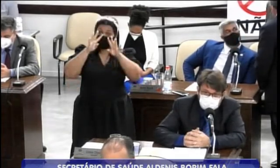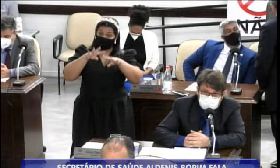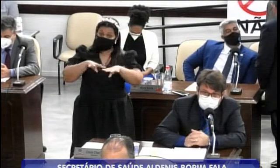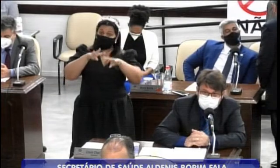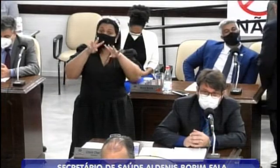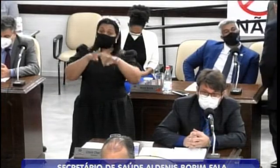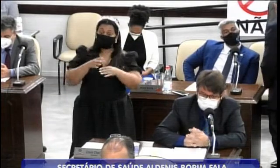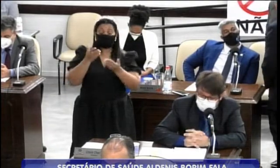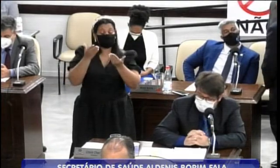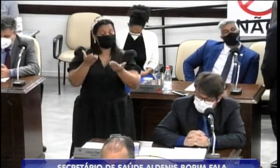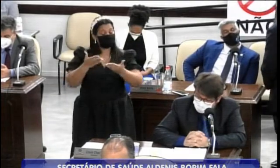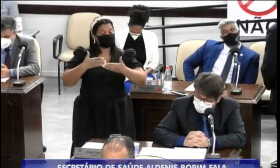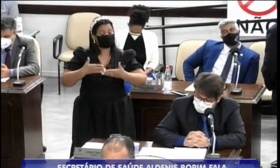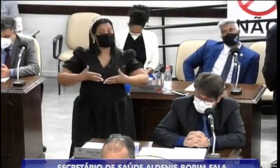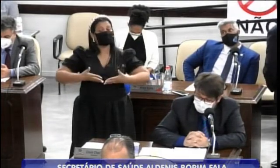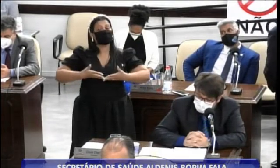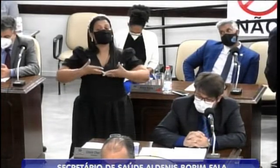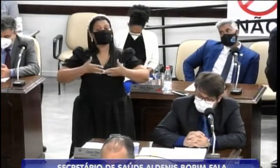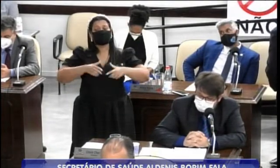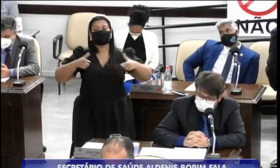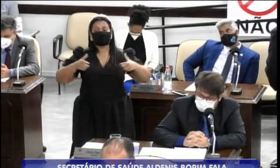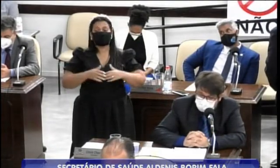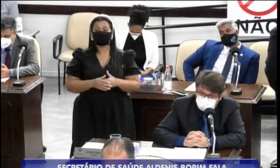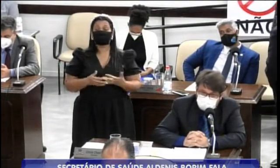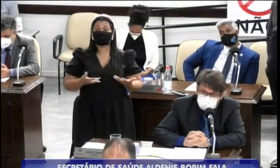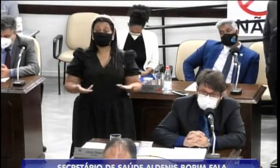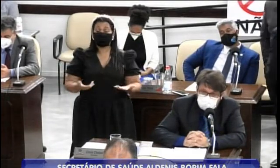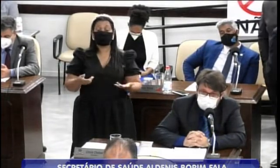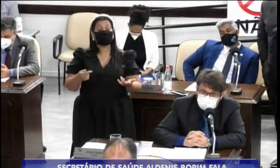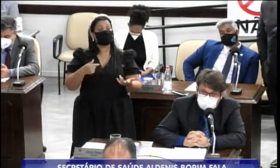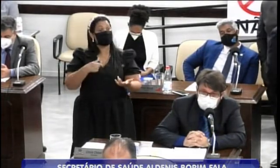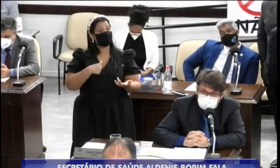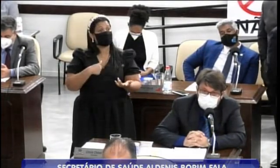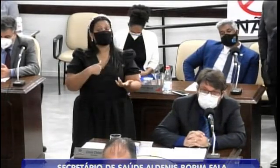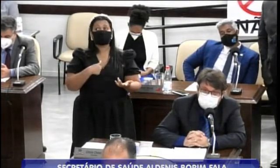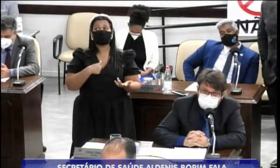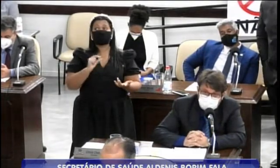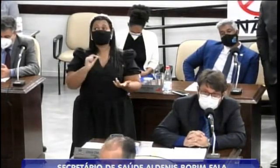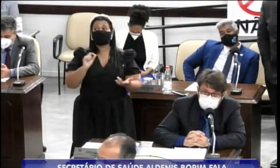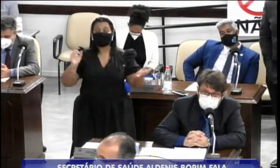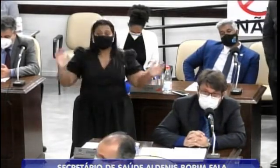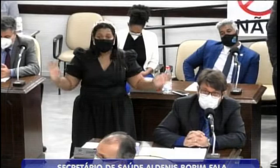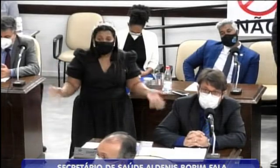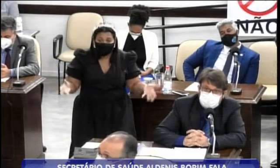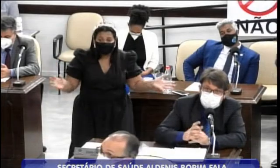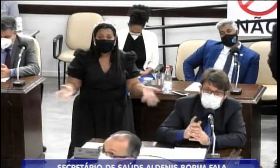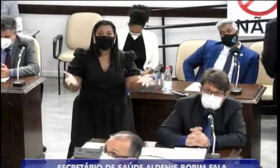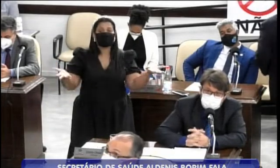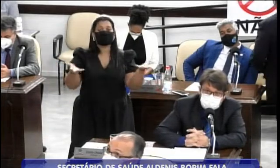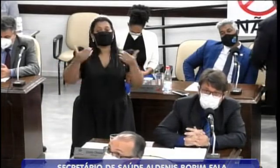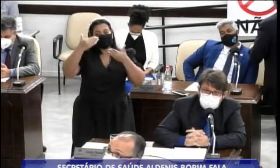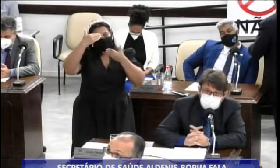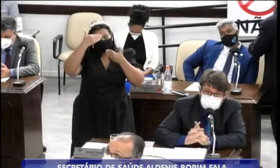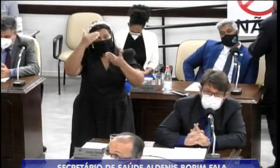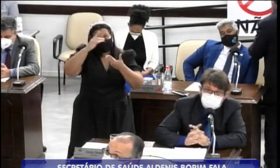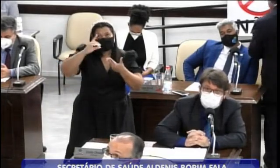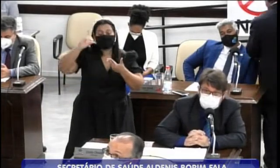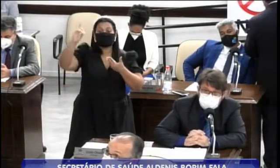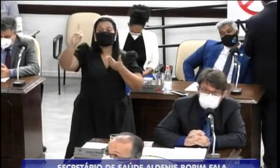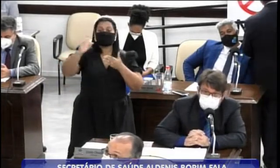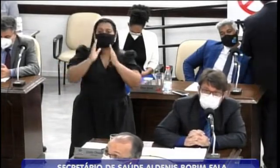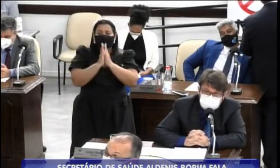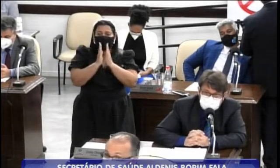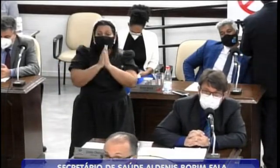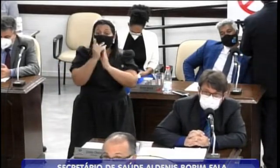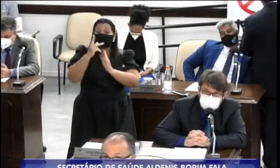cada dia mais. Obrigado. Eu só tenho que enaltecê-lo e agradecer a Deus e oro pela sua vida